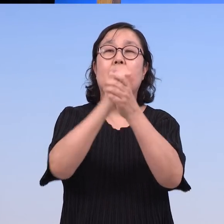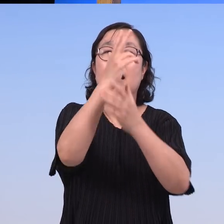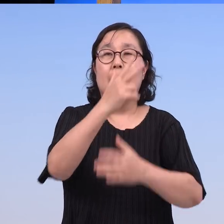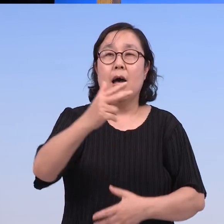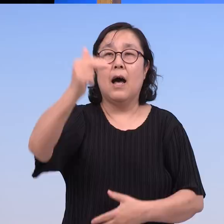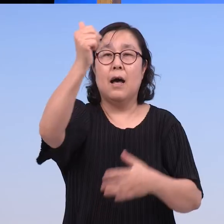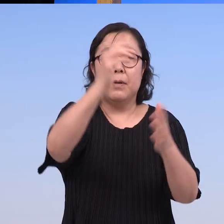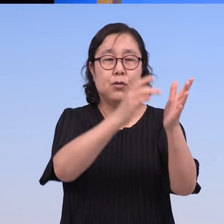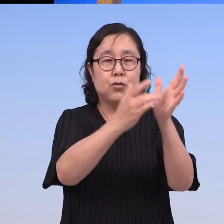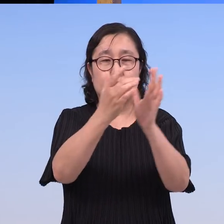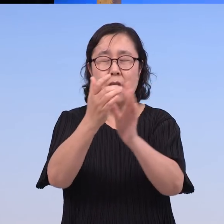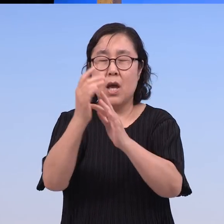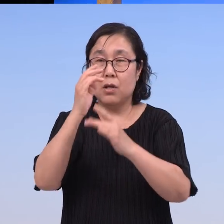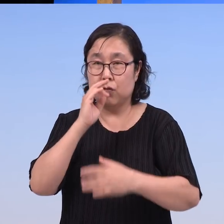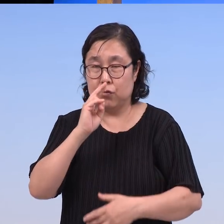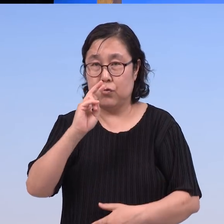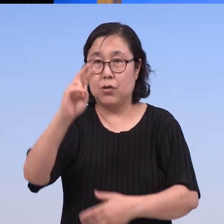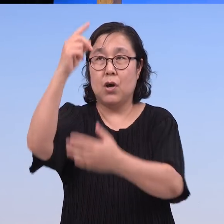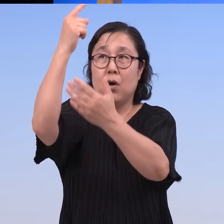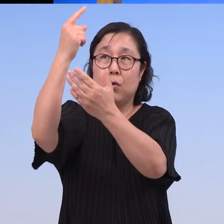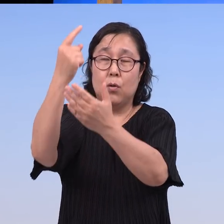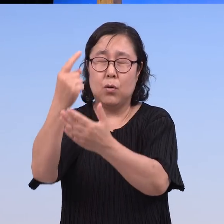아멘. 주 예수여,